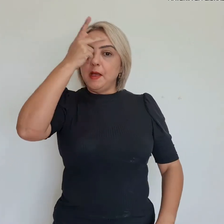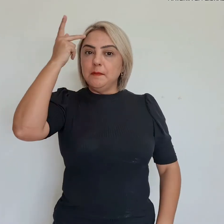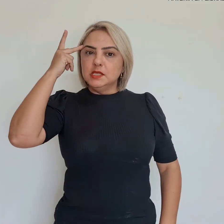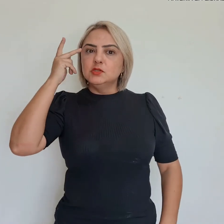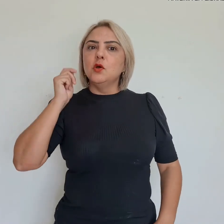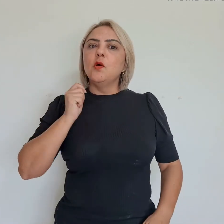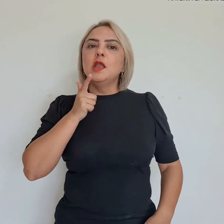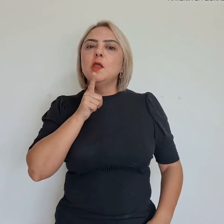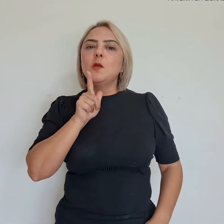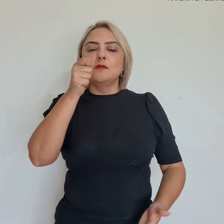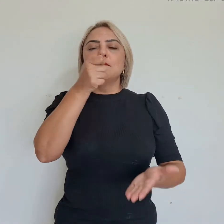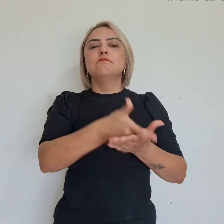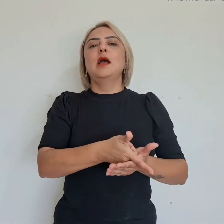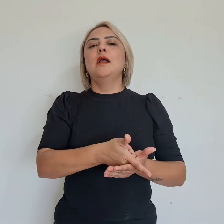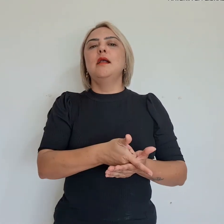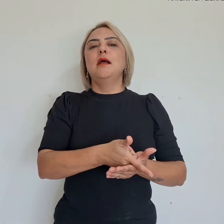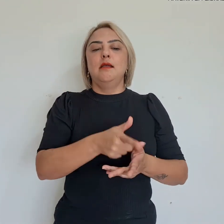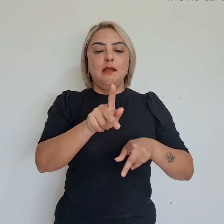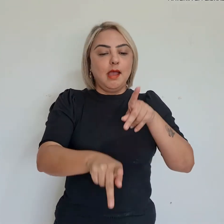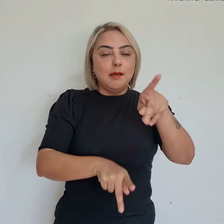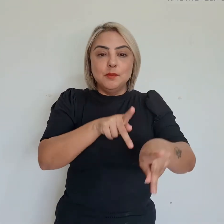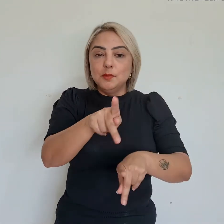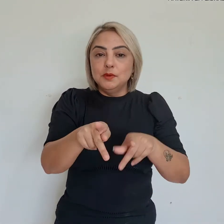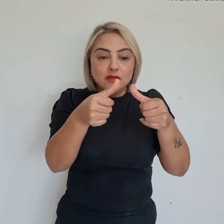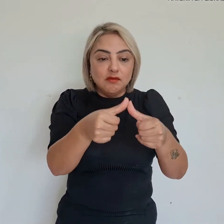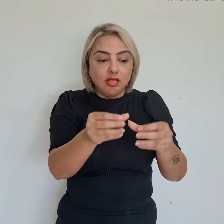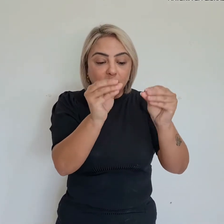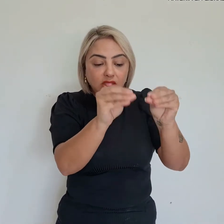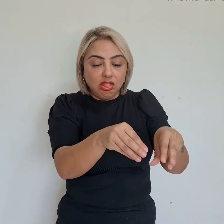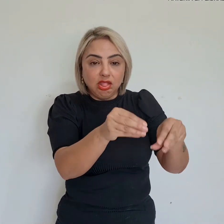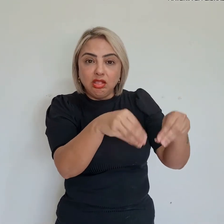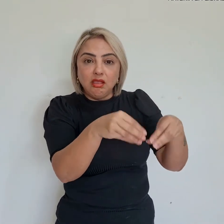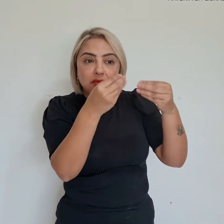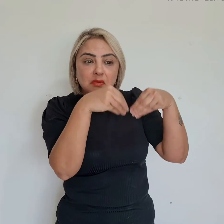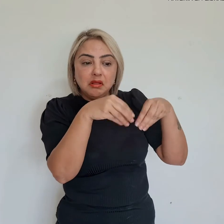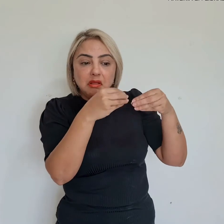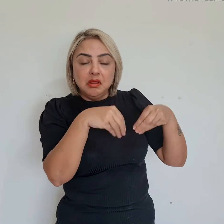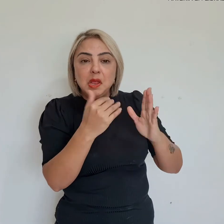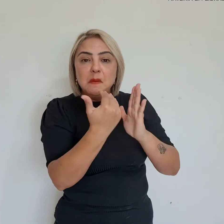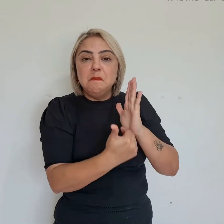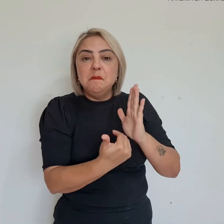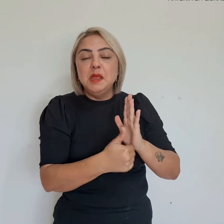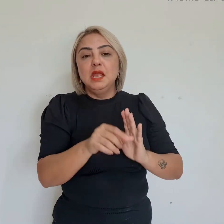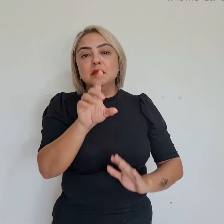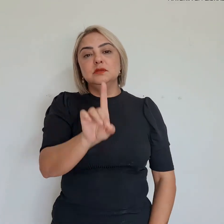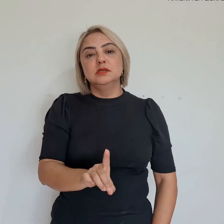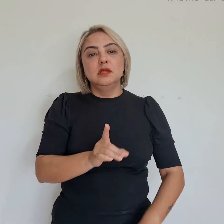dinheiro. A população vai ficando, por sua vez, com menos direito a acesso à